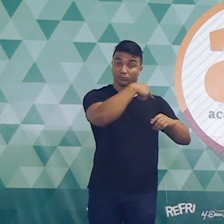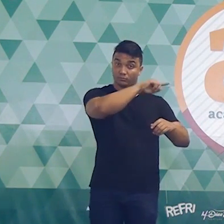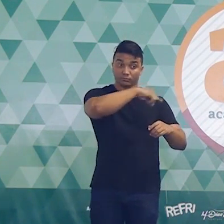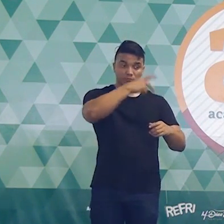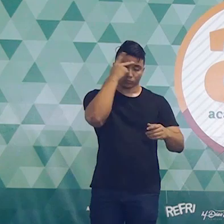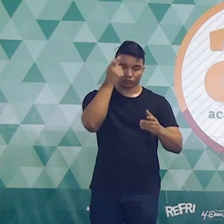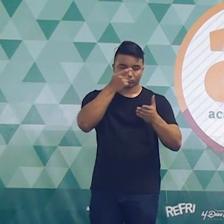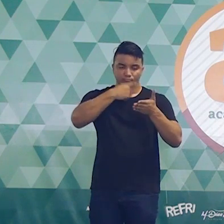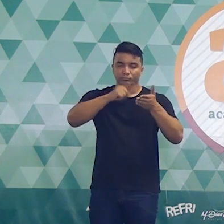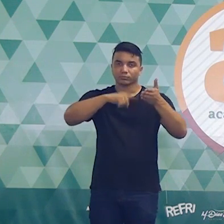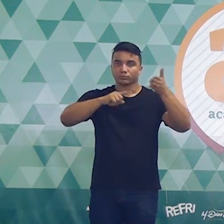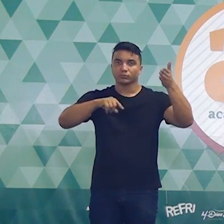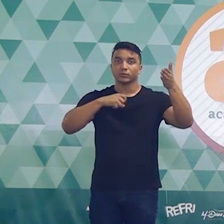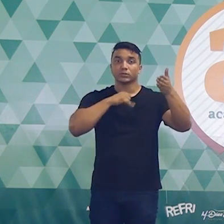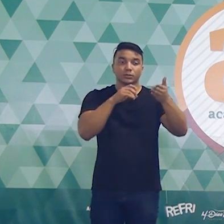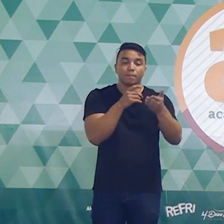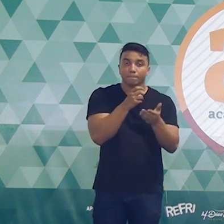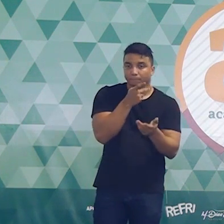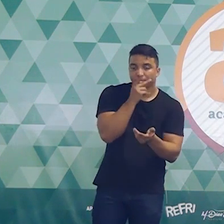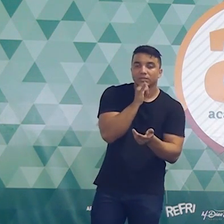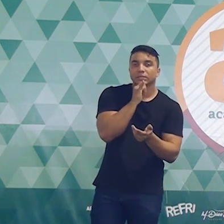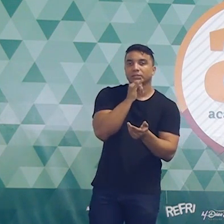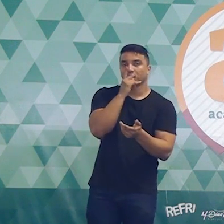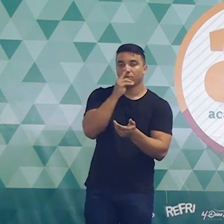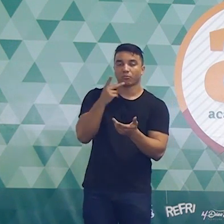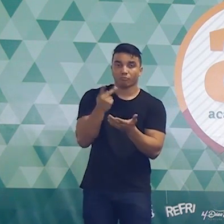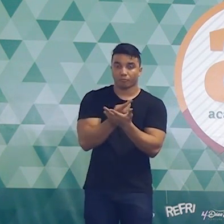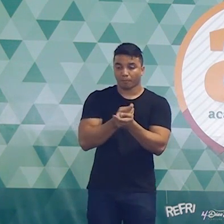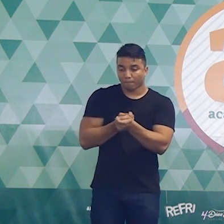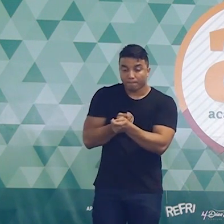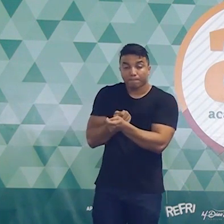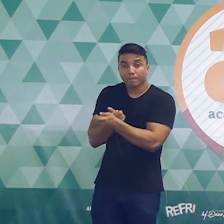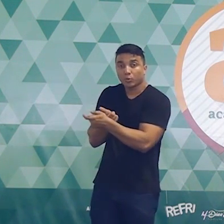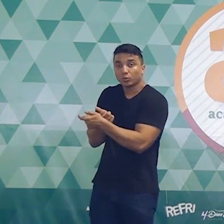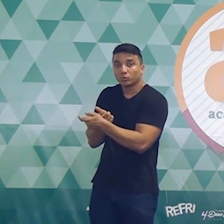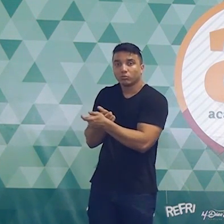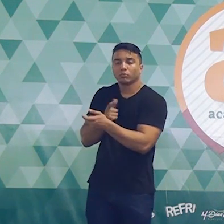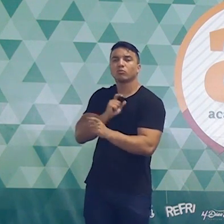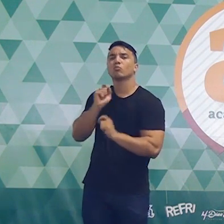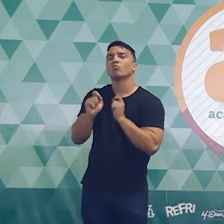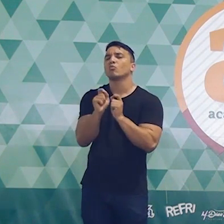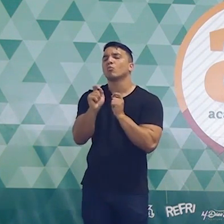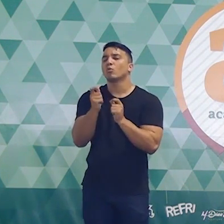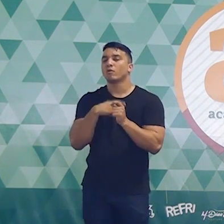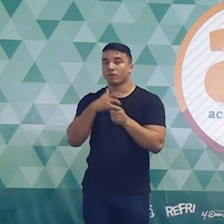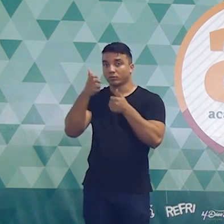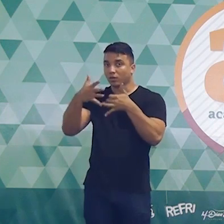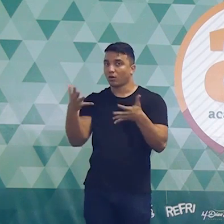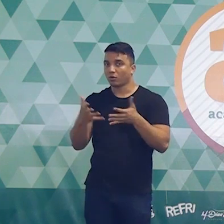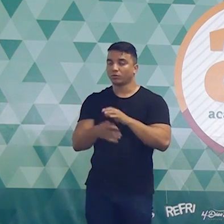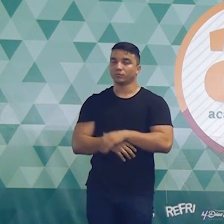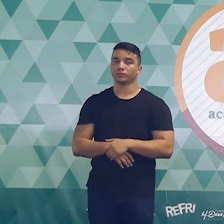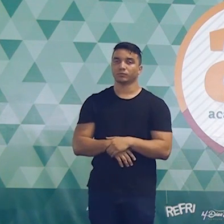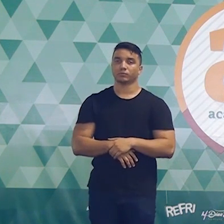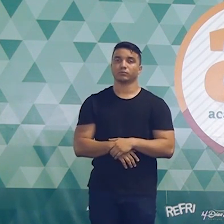estão treinados a retirar pontos de soluções que digam exatamente o que eu vou dizer agora,